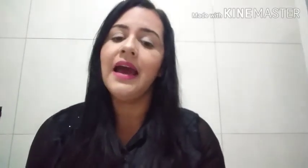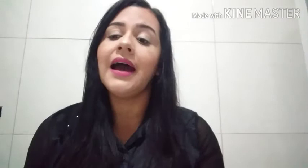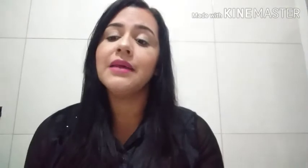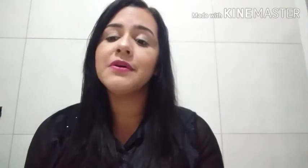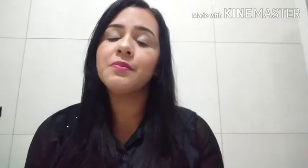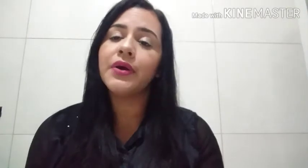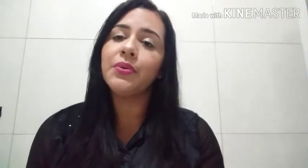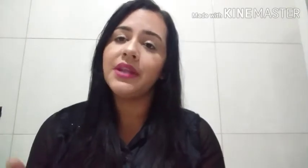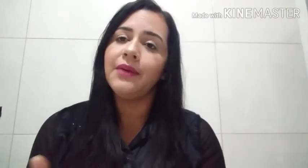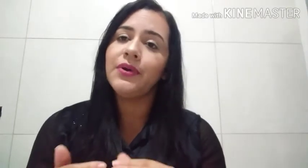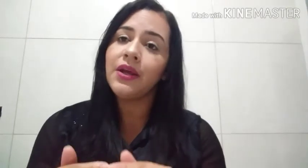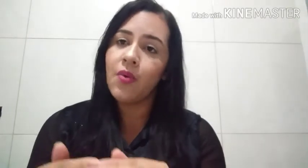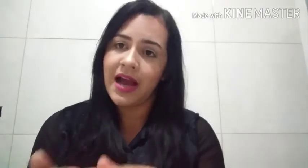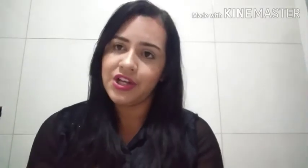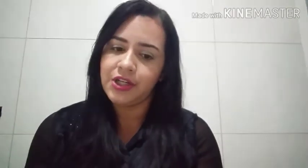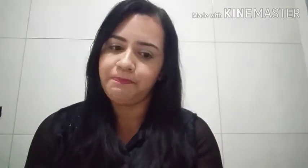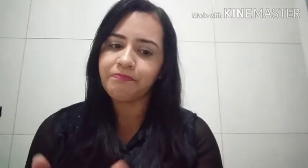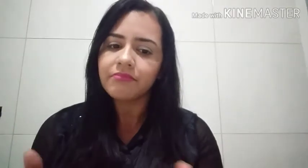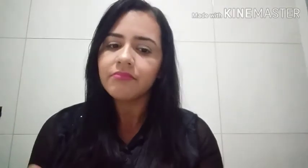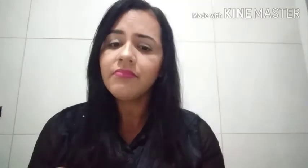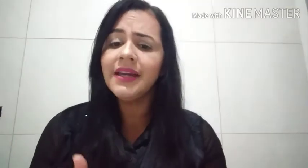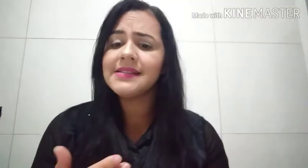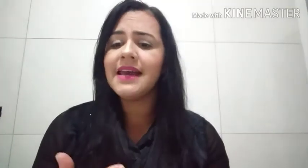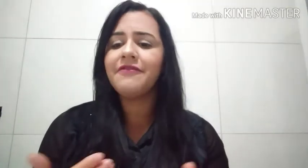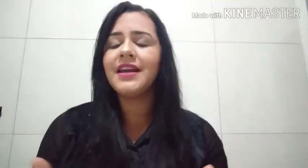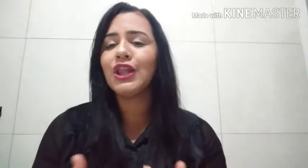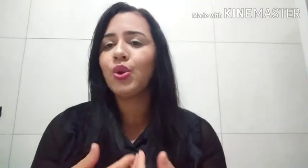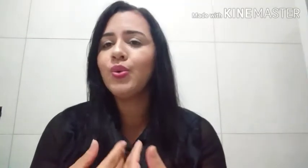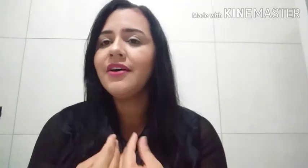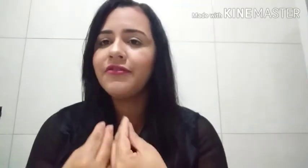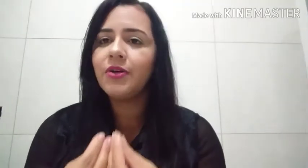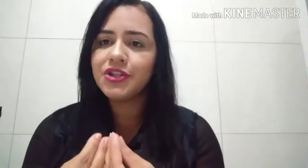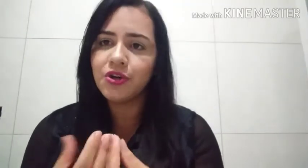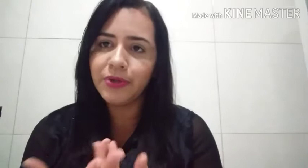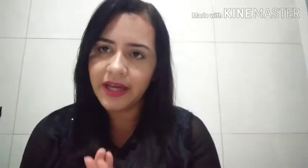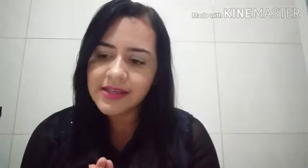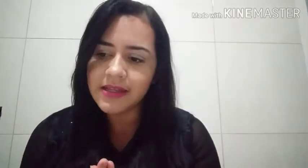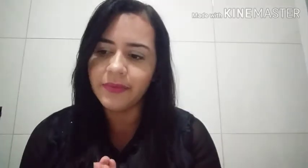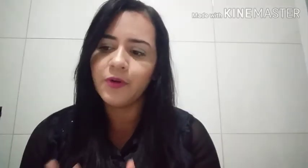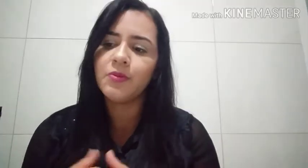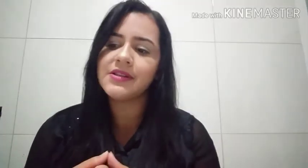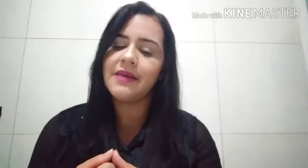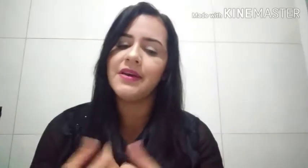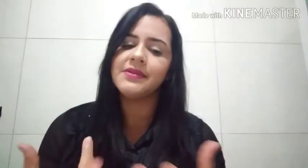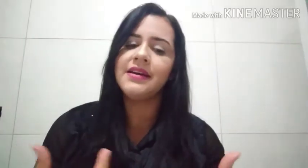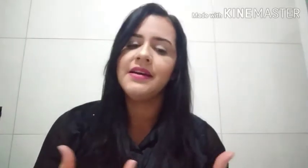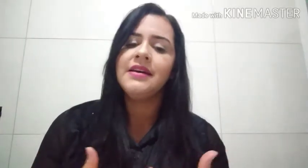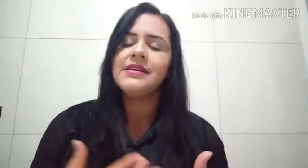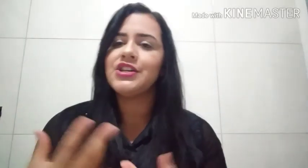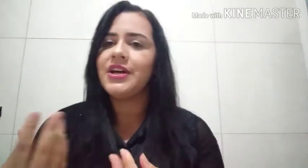Até mesmo porque o termo linguagem, ele se refere a toda forma de comunicação, como nós sabemos, né? Seja